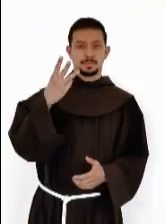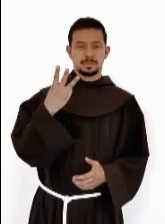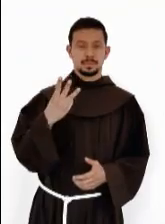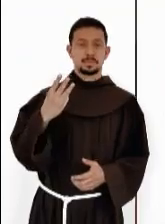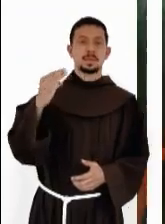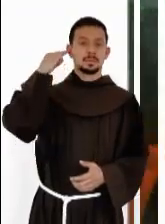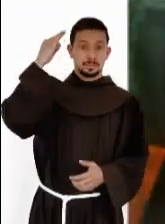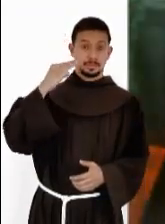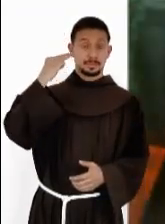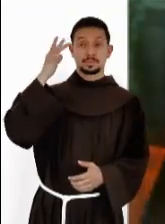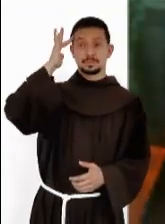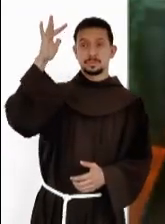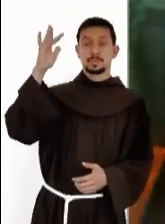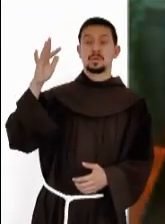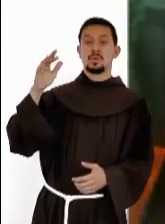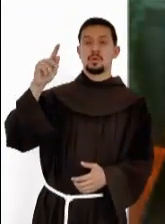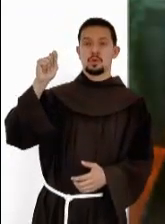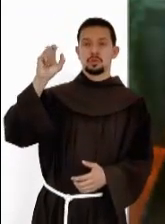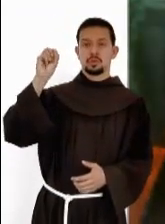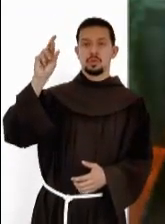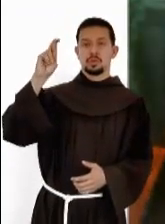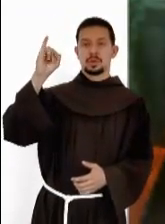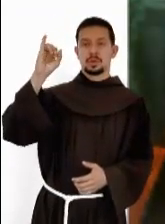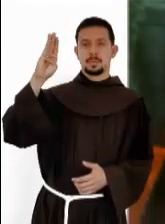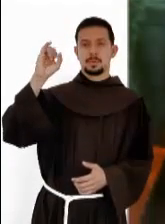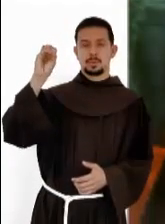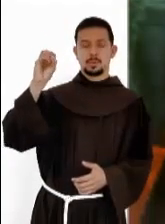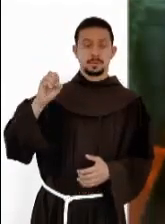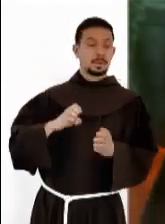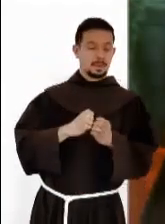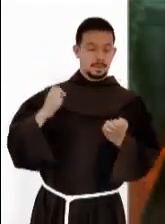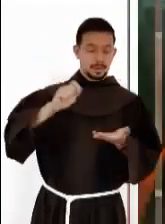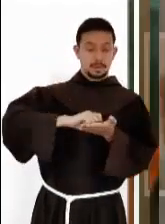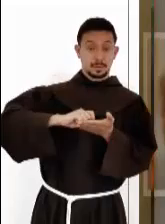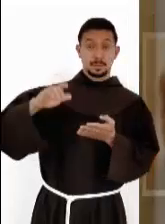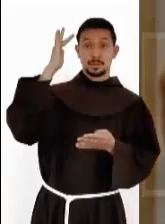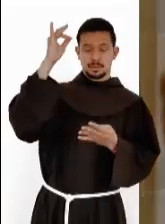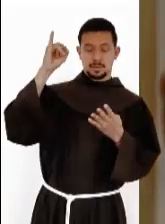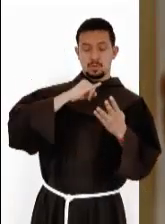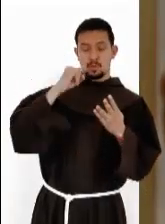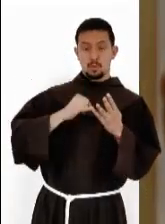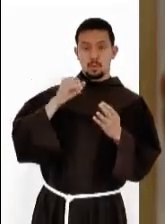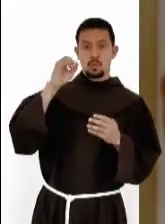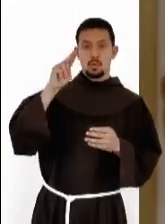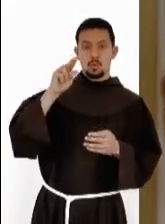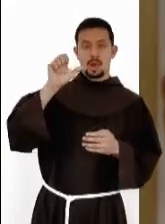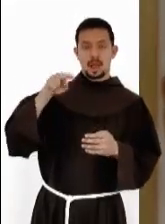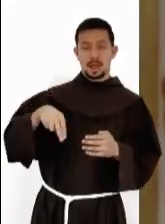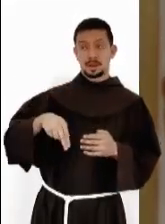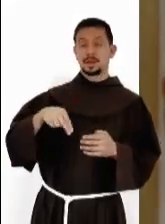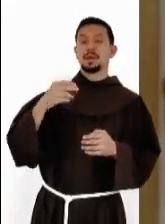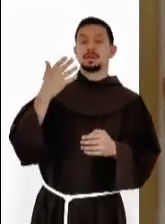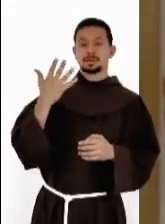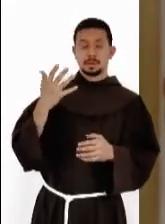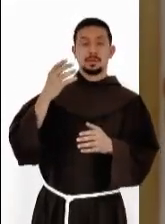23 de marzo, Santo Toribio de Mogrovejo, Evangelio de San Juan